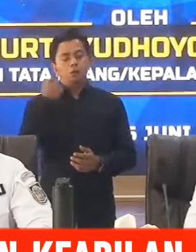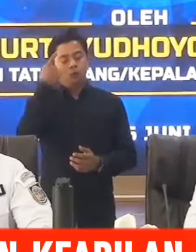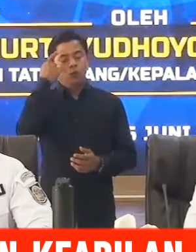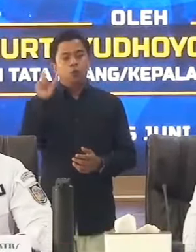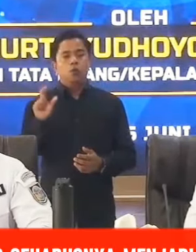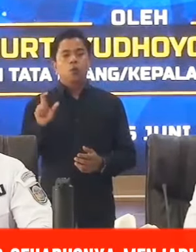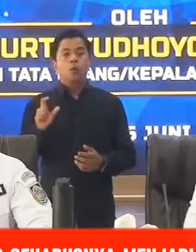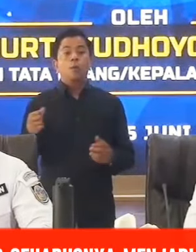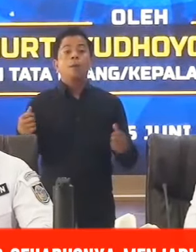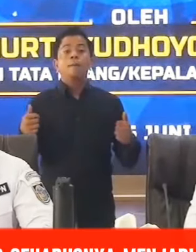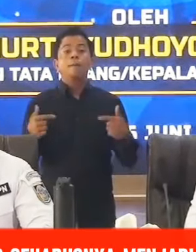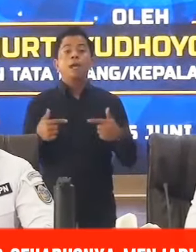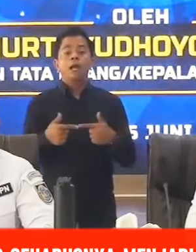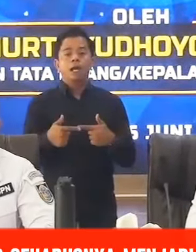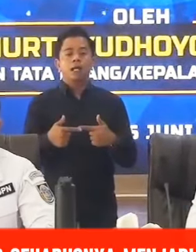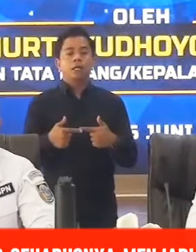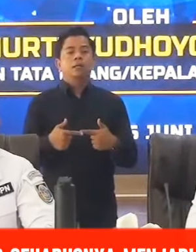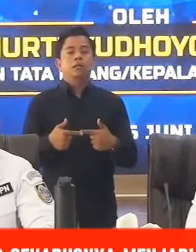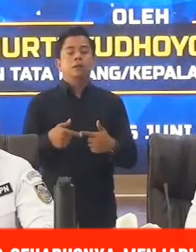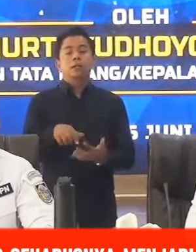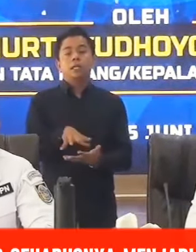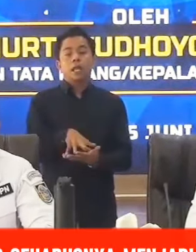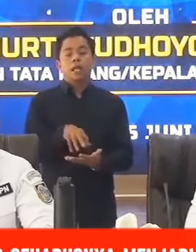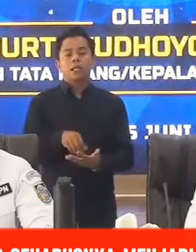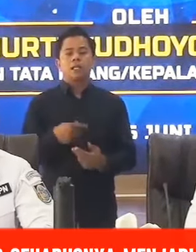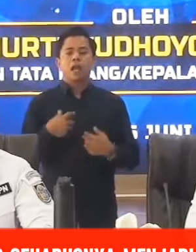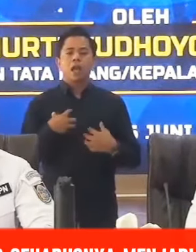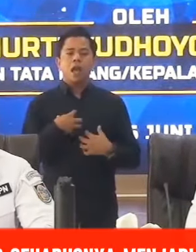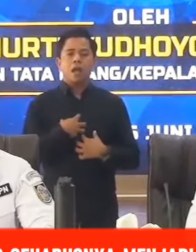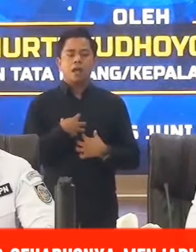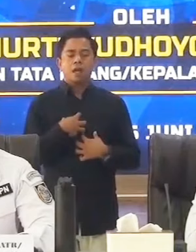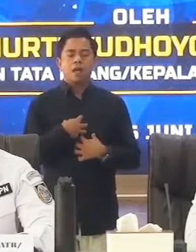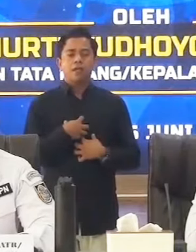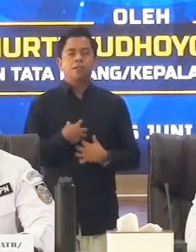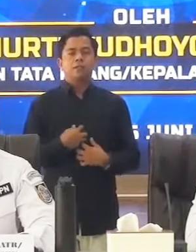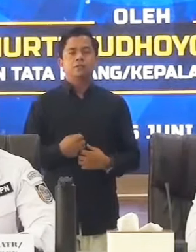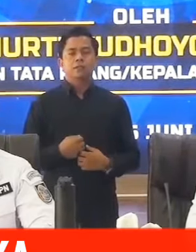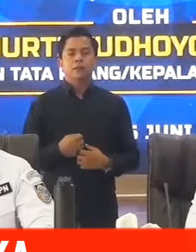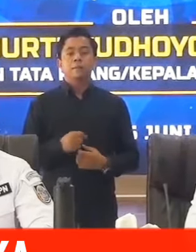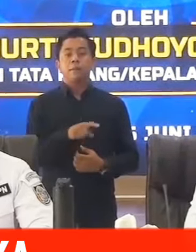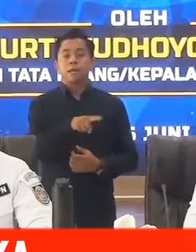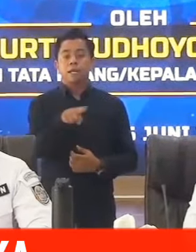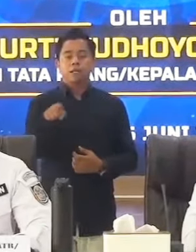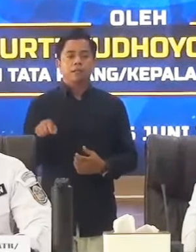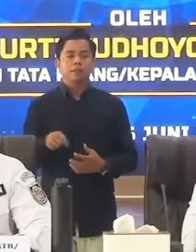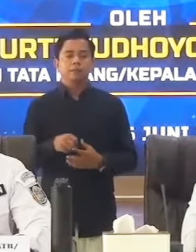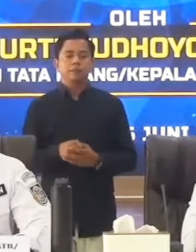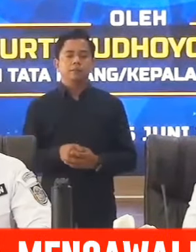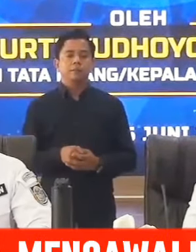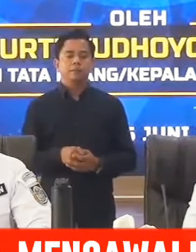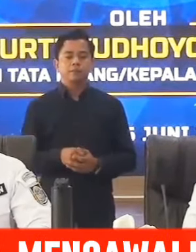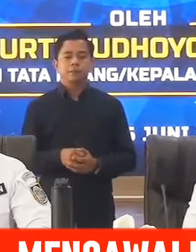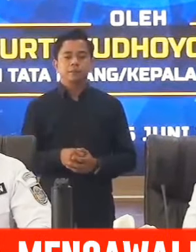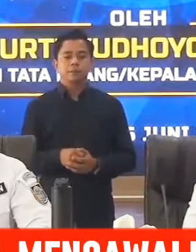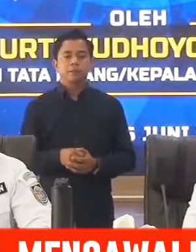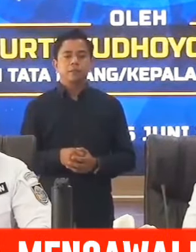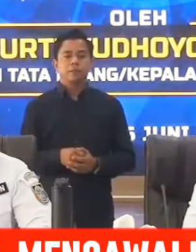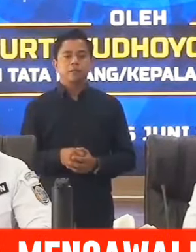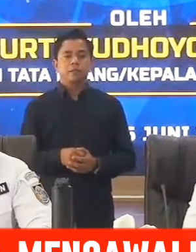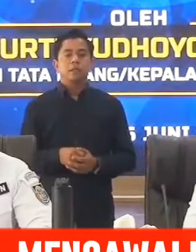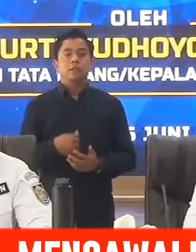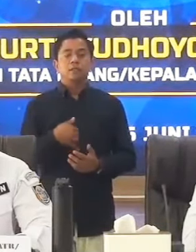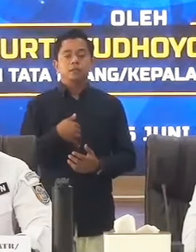memperjuangkan keadilan serta hak mereka atas tanah yang seharusnya menjadi milik mereka. Oleh karena itu